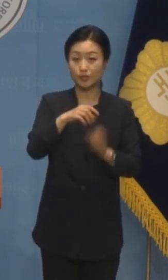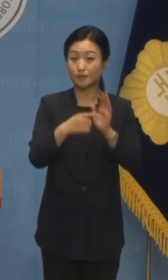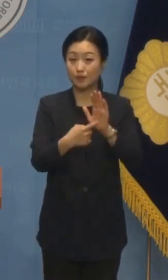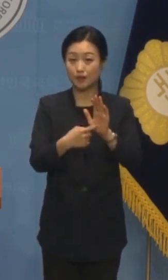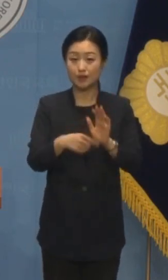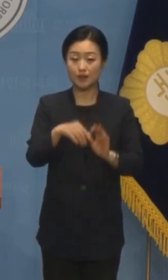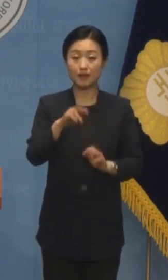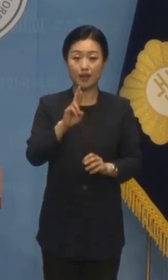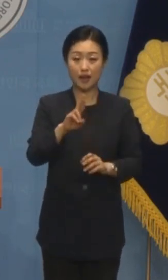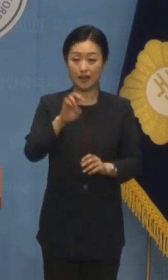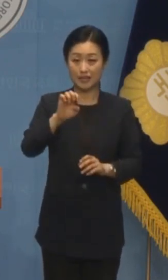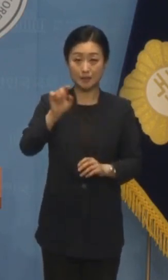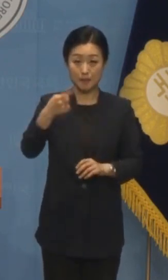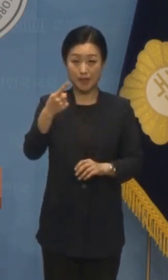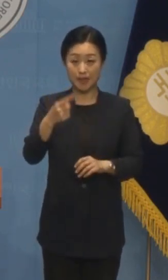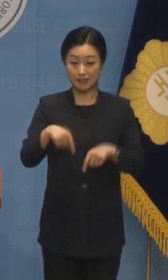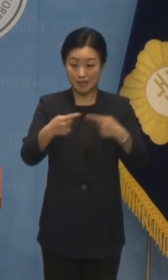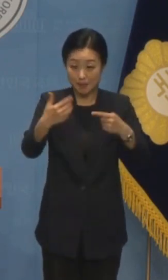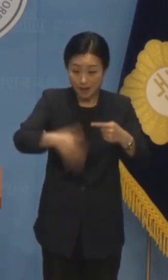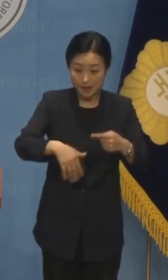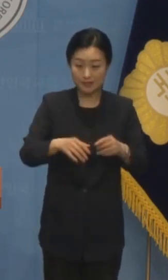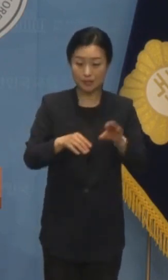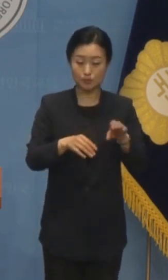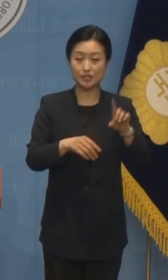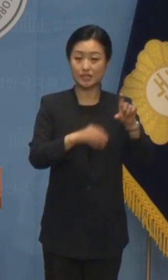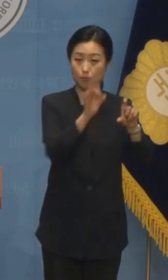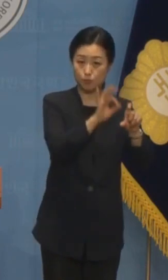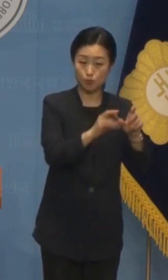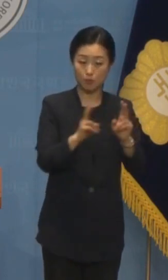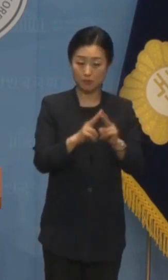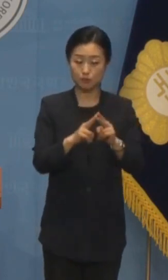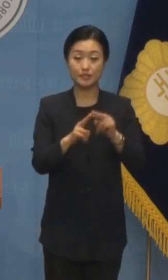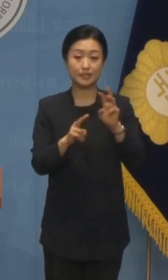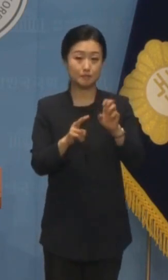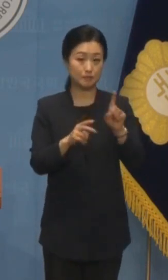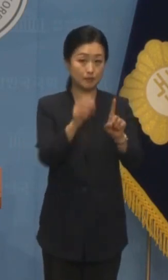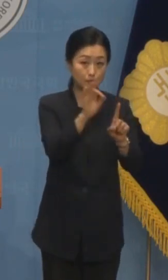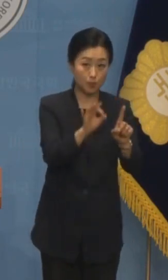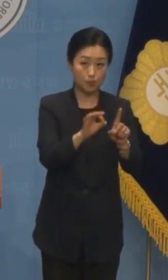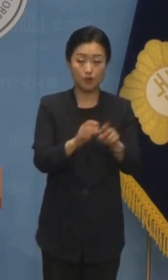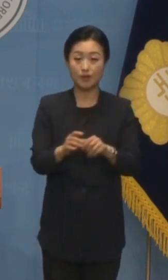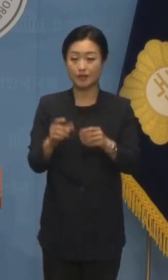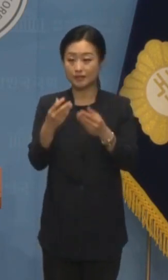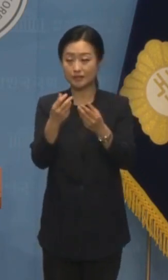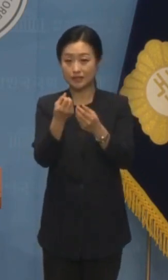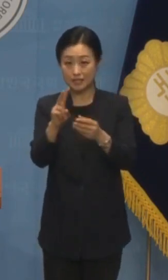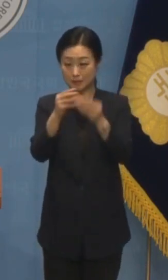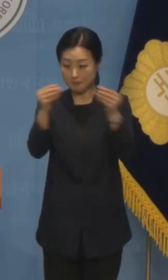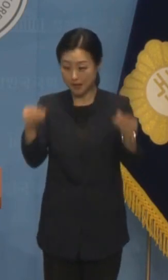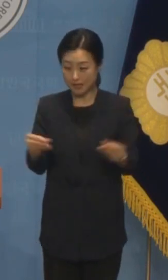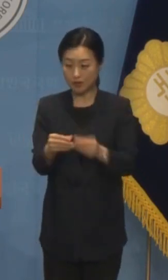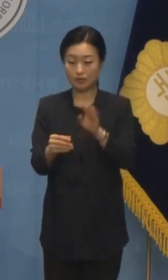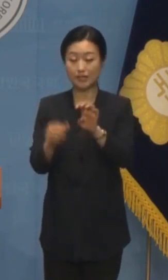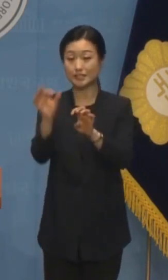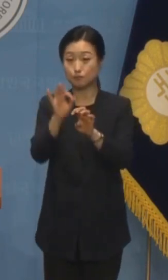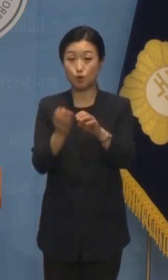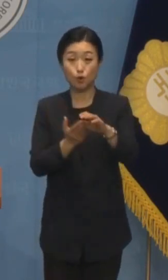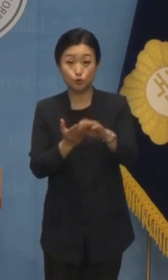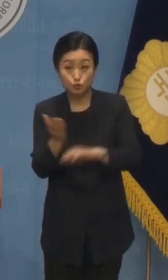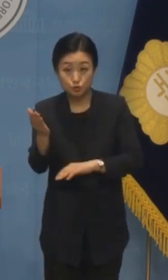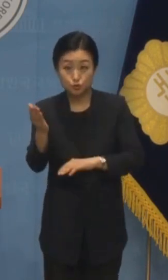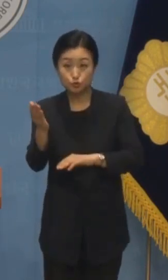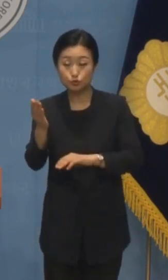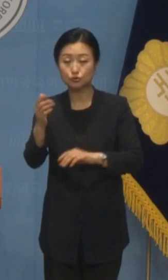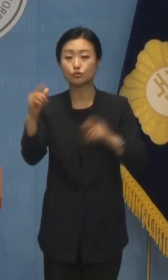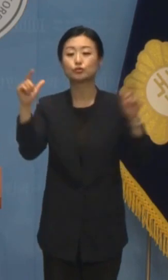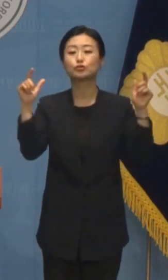아리백 미참여 시 자동차 15%, 반도체 31%, 디스플레이 패널 40%에 달하는 수출